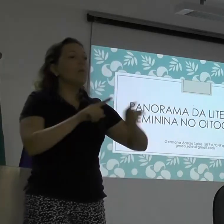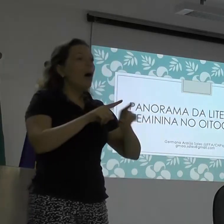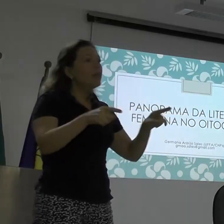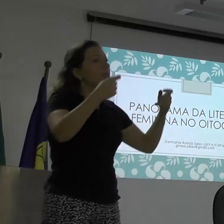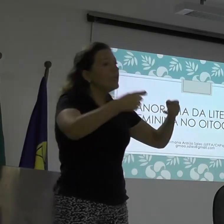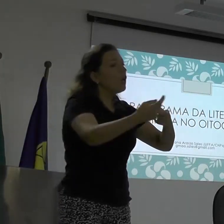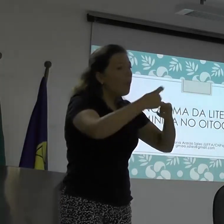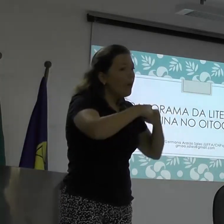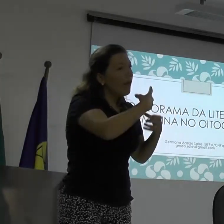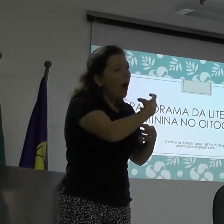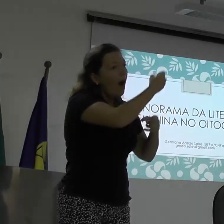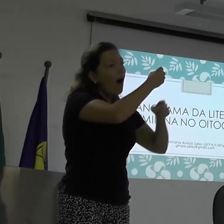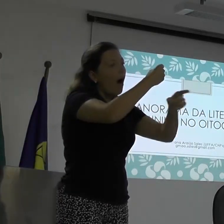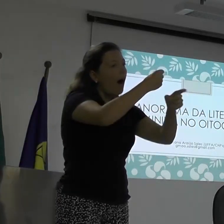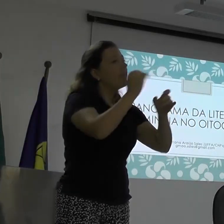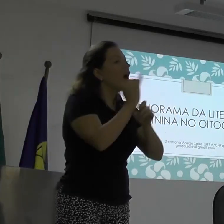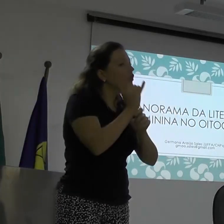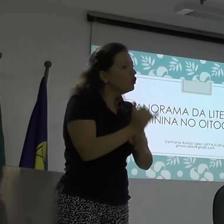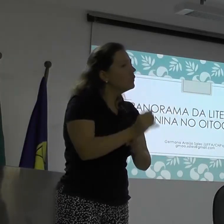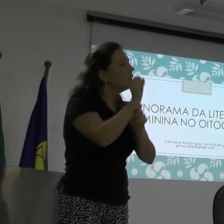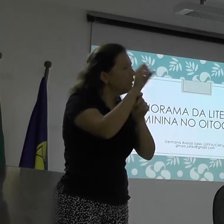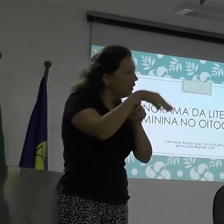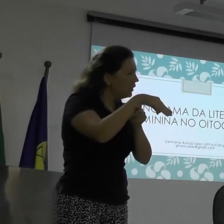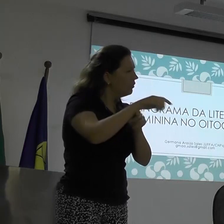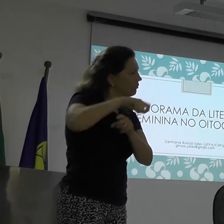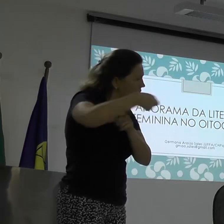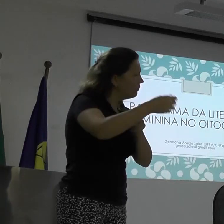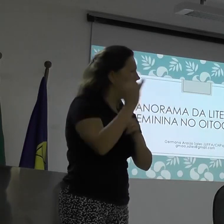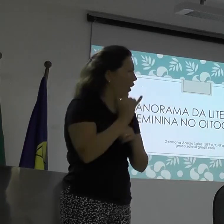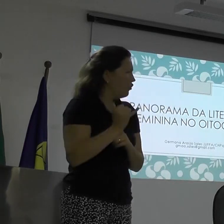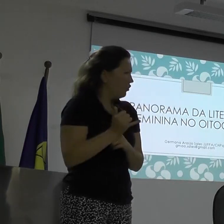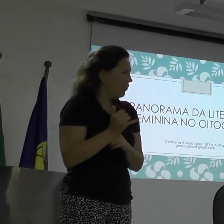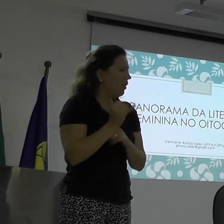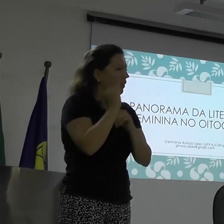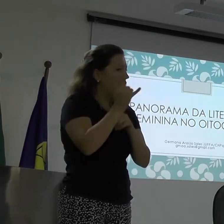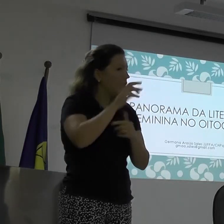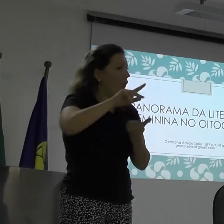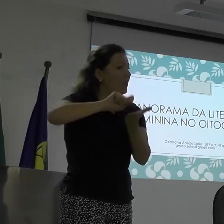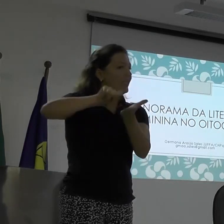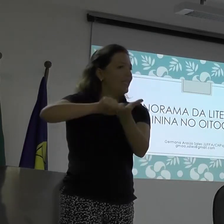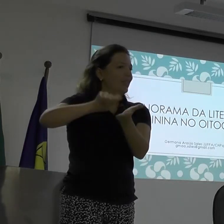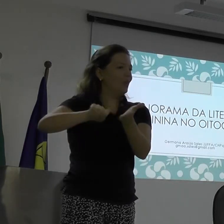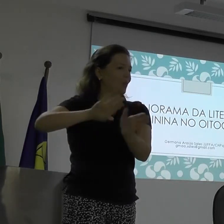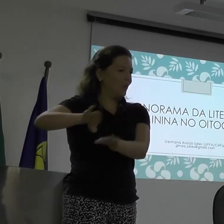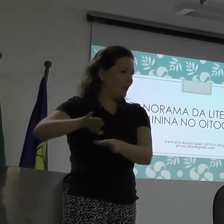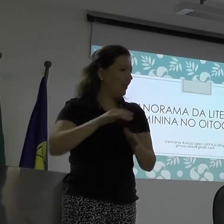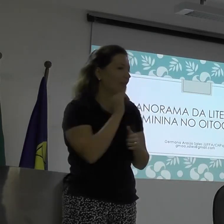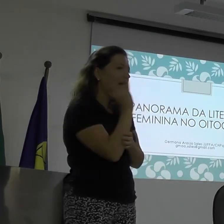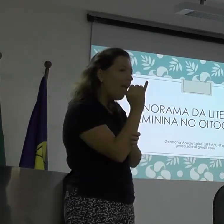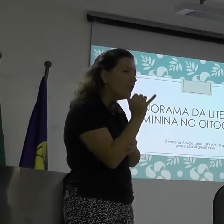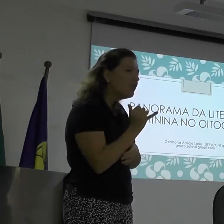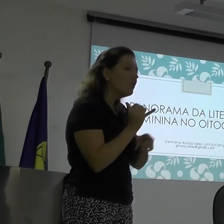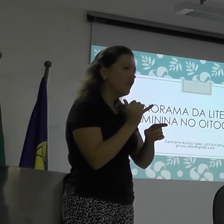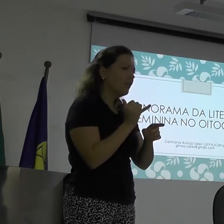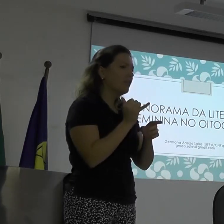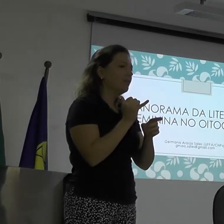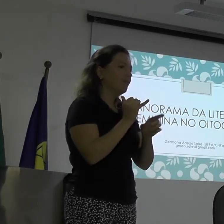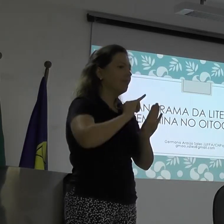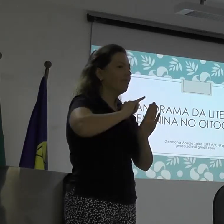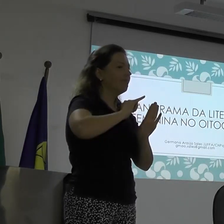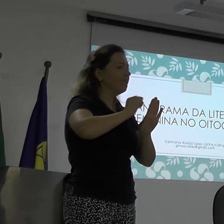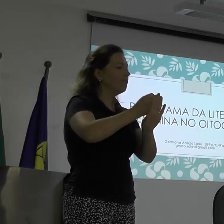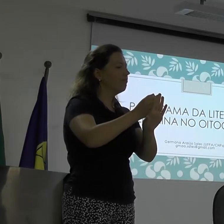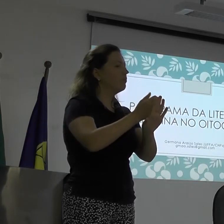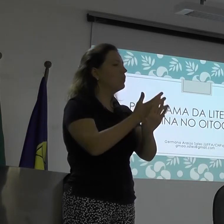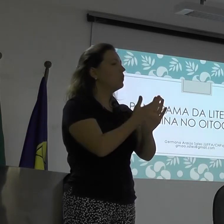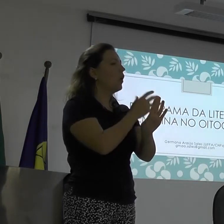já assim, são narrativas. Não são escritos. Mas muita coisa que era